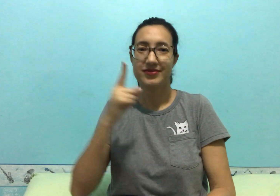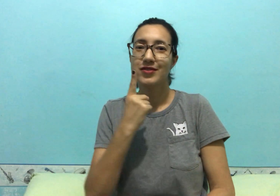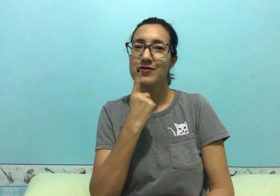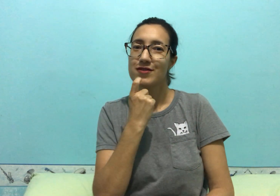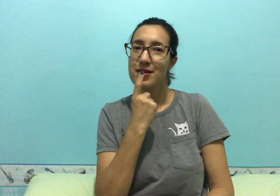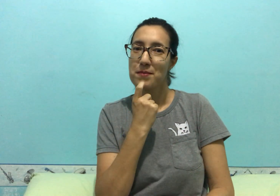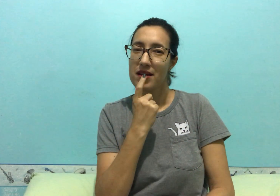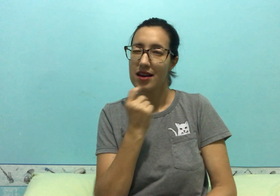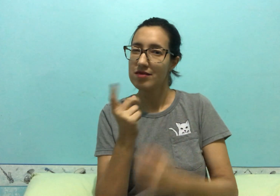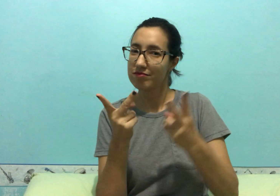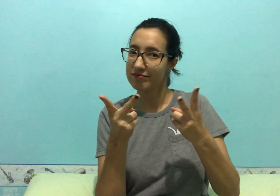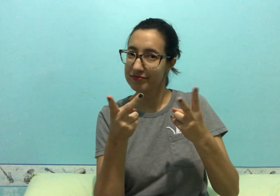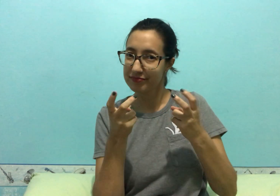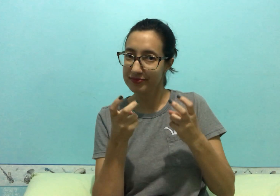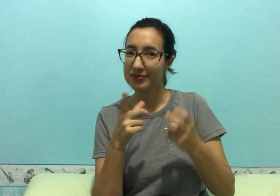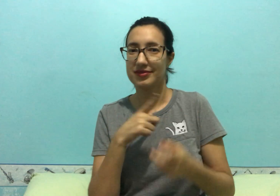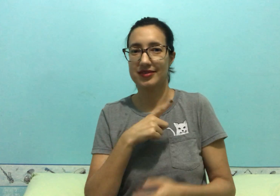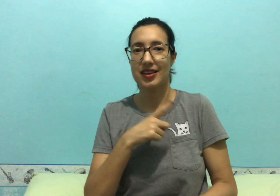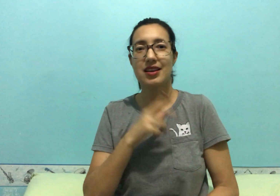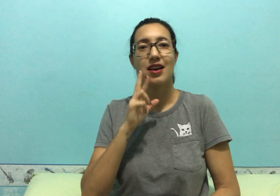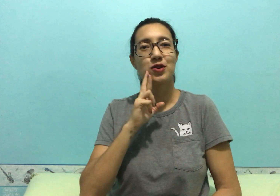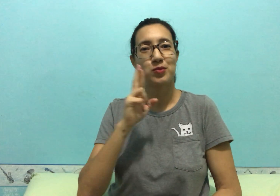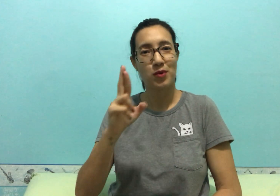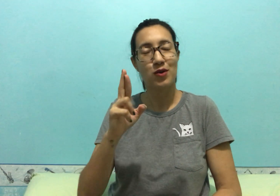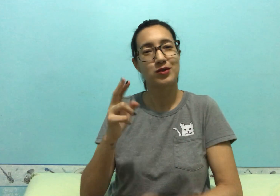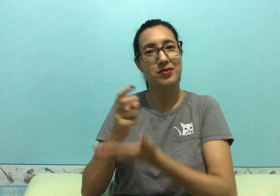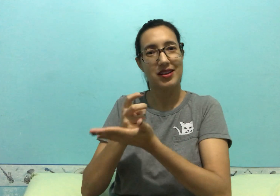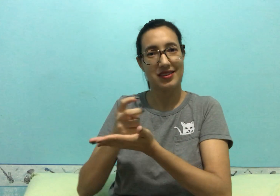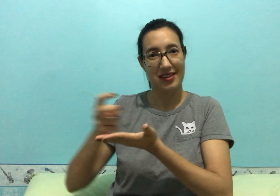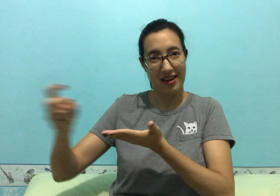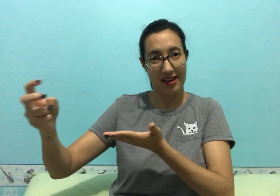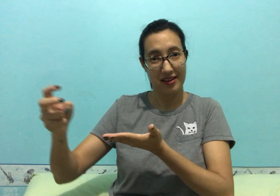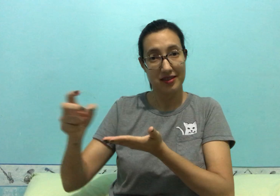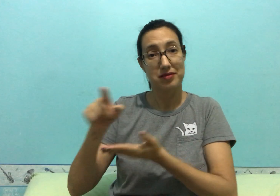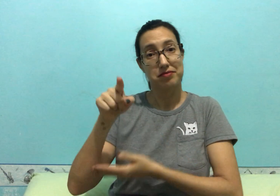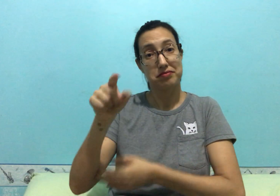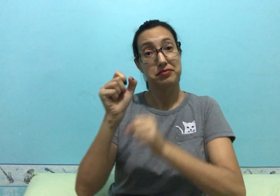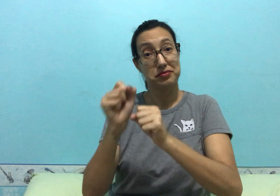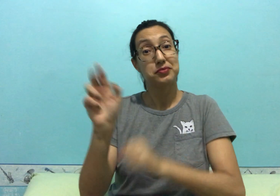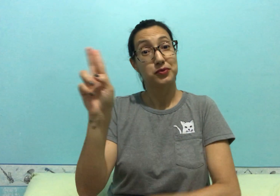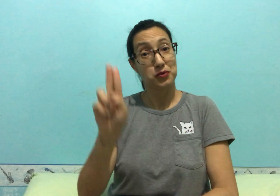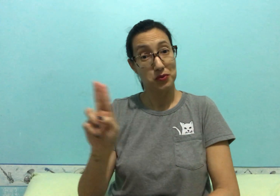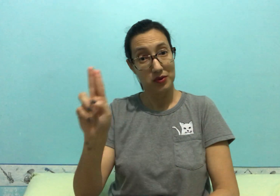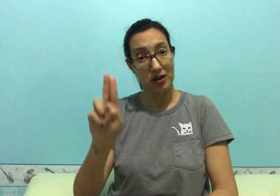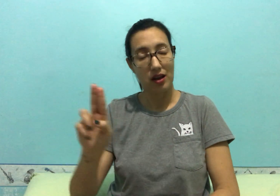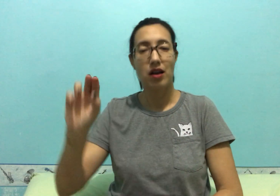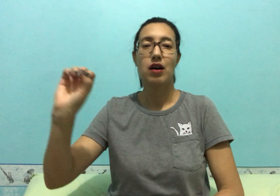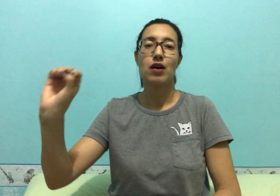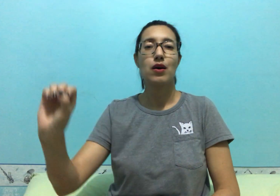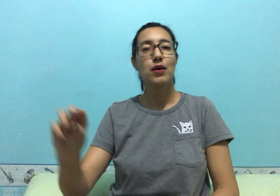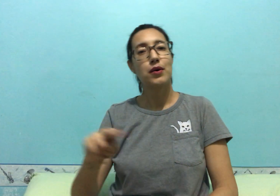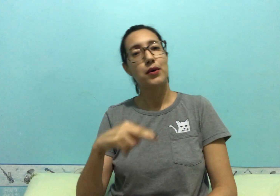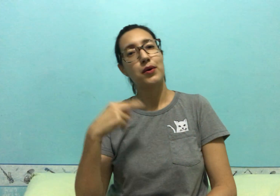já gera a resposta para a saída. Então nós podemos implementar ele. É uma operação OU, né? Então a gente coloca ali o